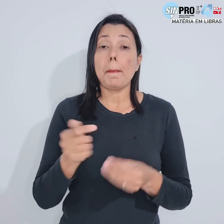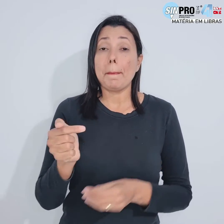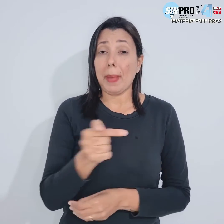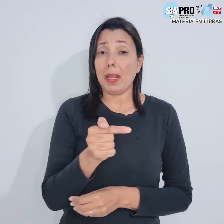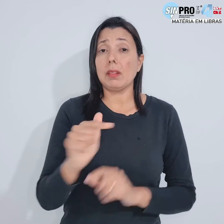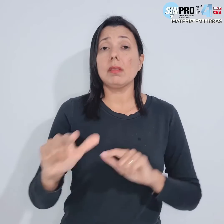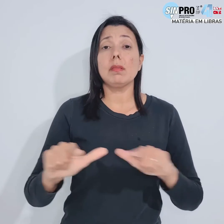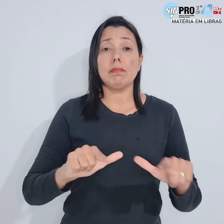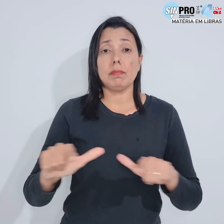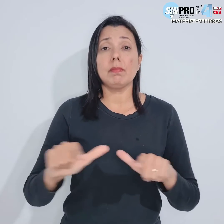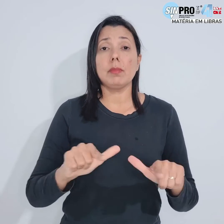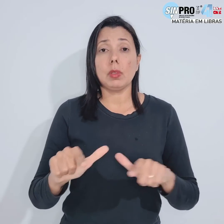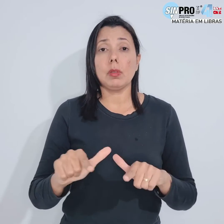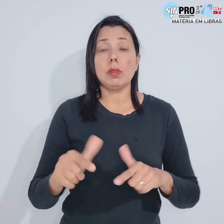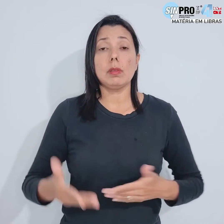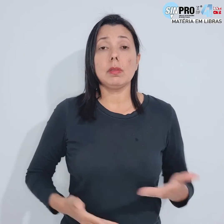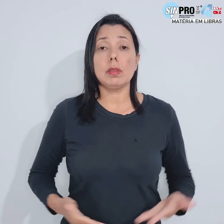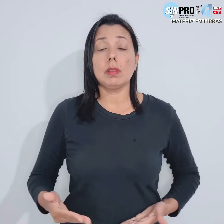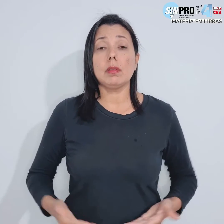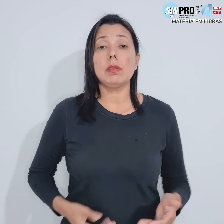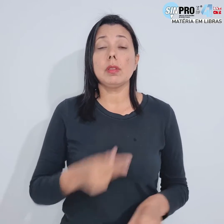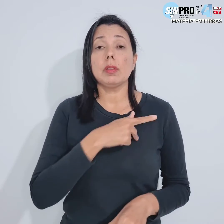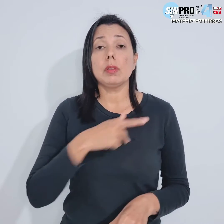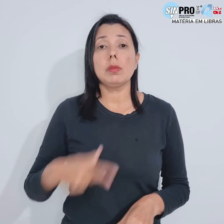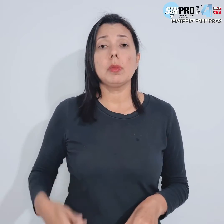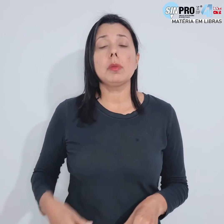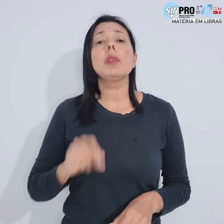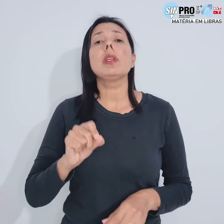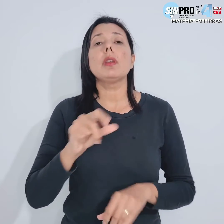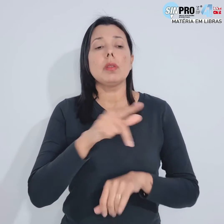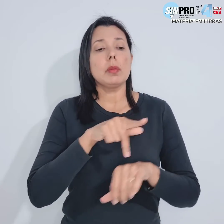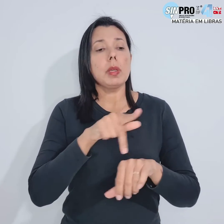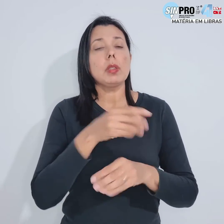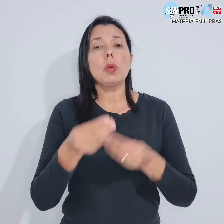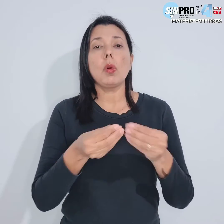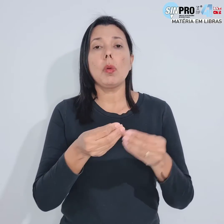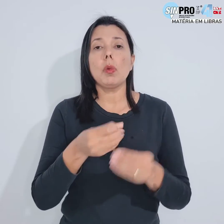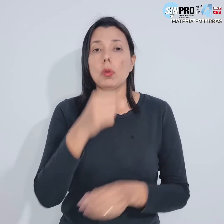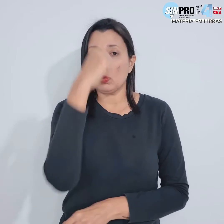menos trabalhadores em serviços públicos que os países como Suécia,